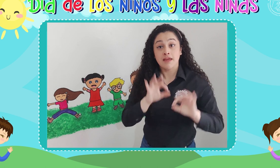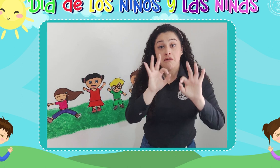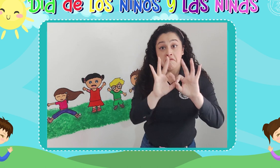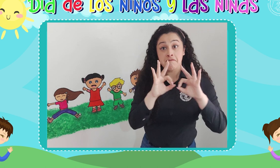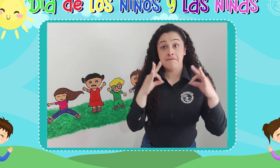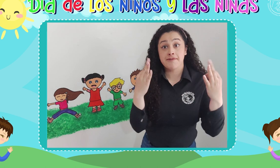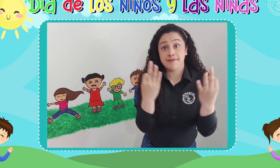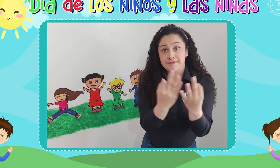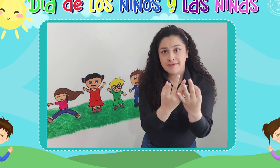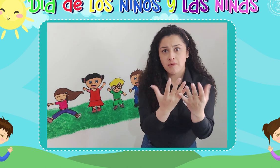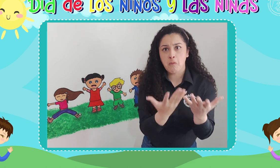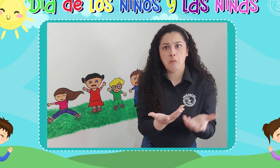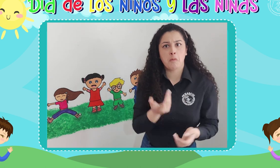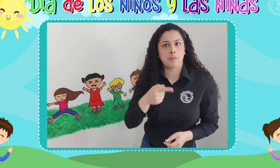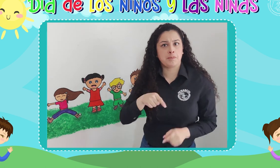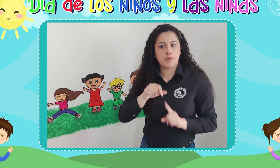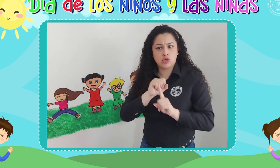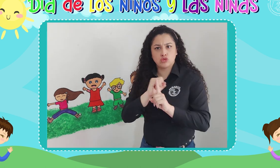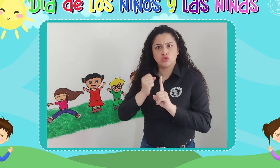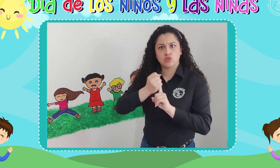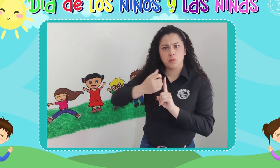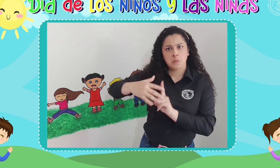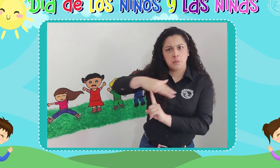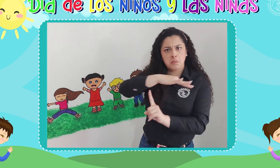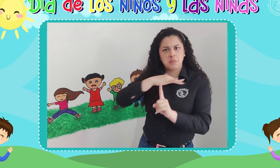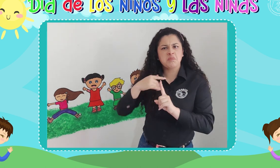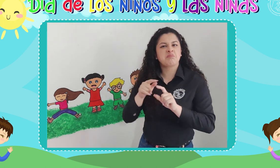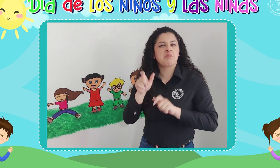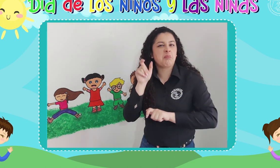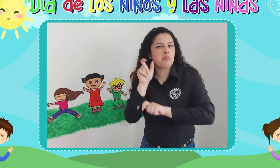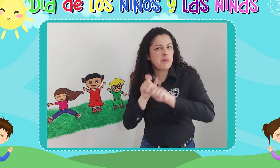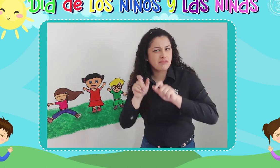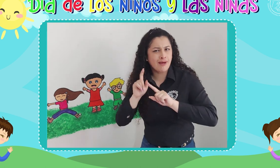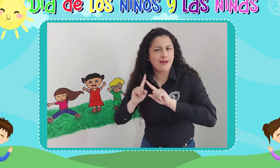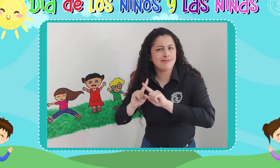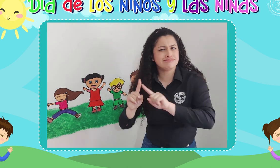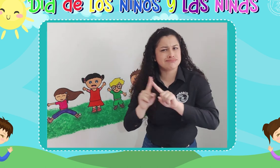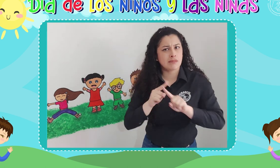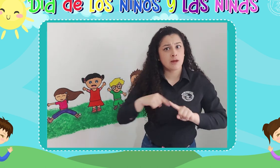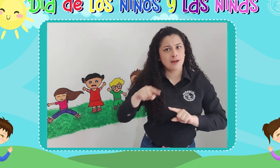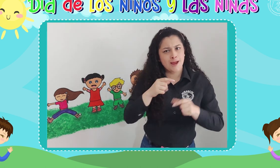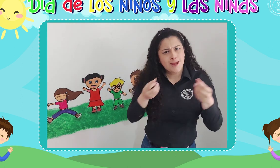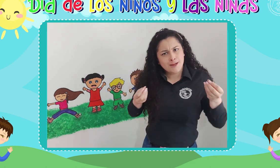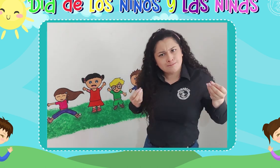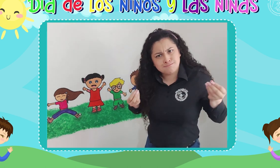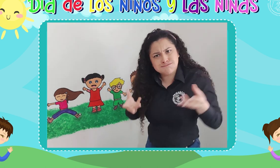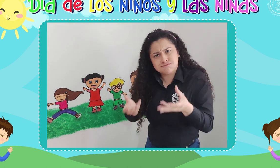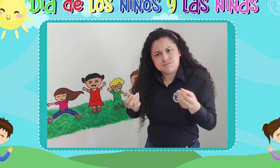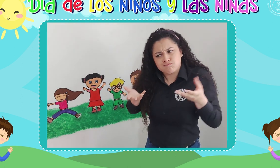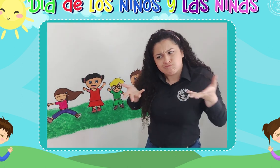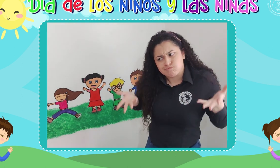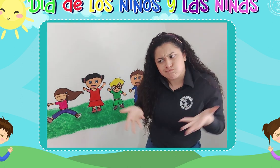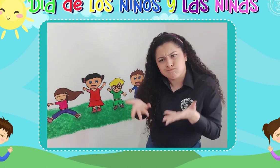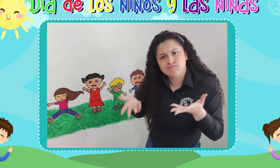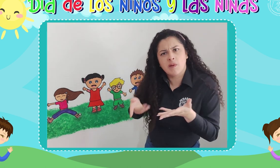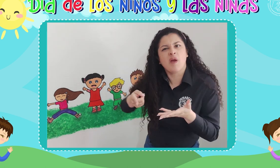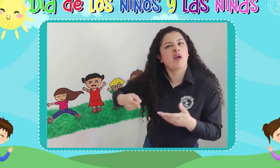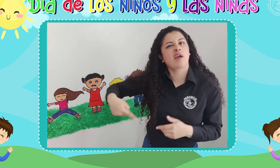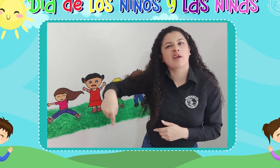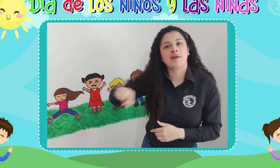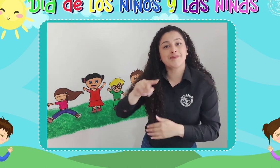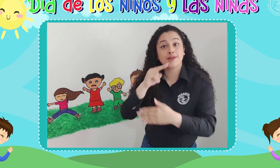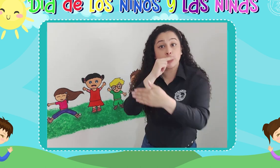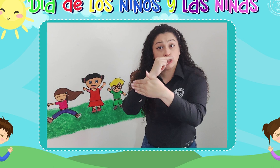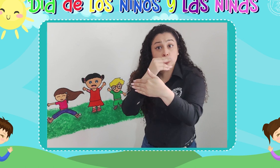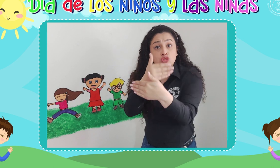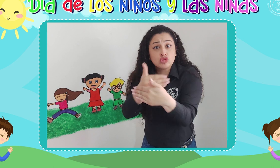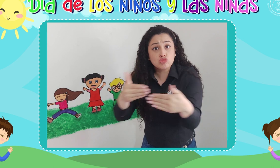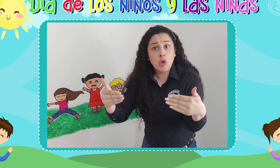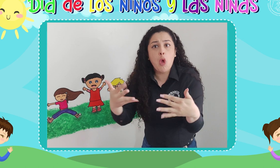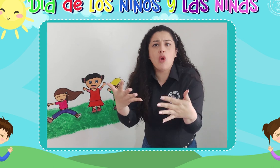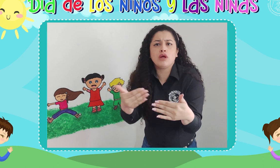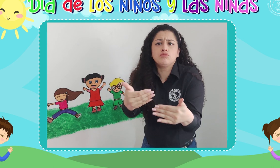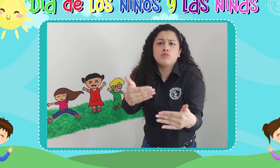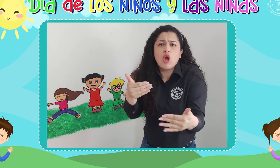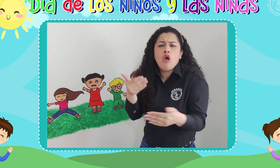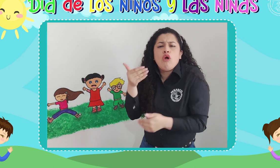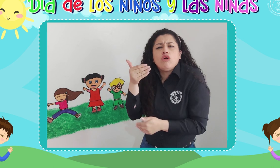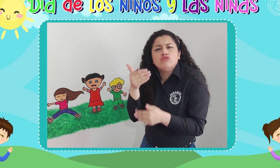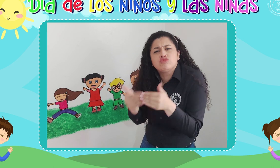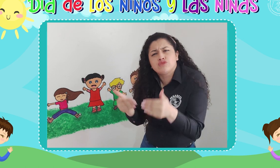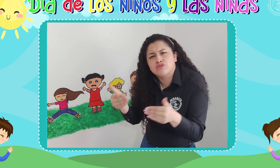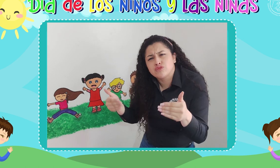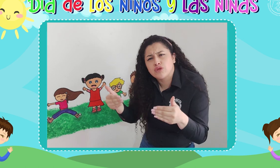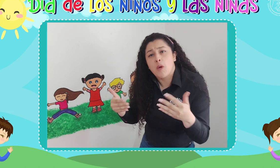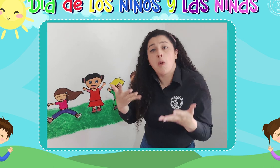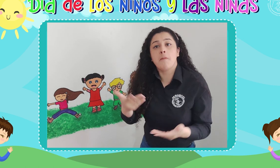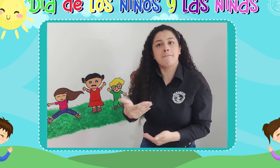Tercero, la familia y la sociedad en general deben proporcionar desde edad temprana para